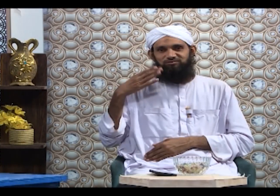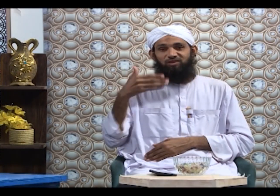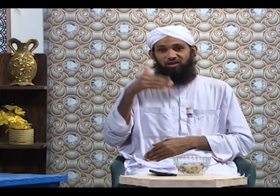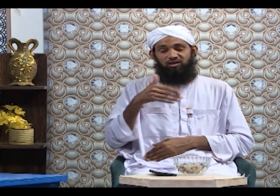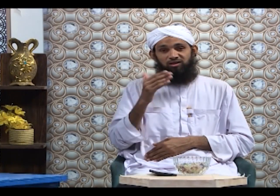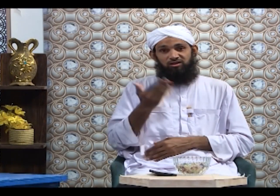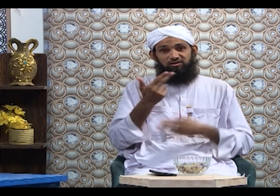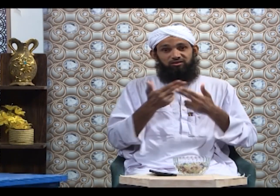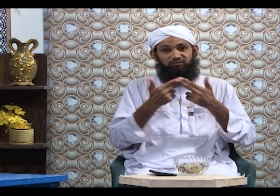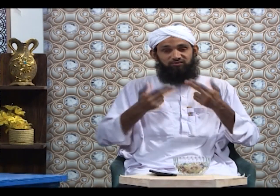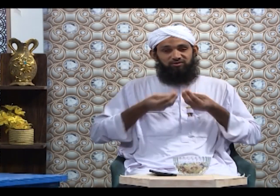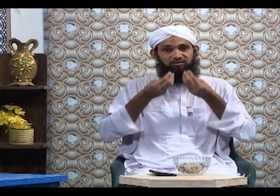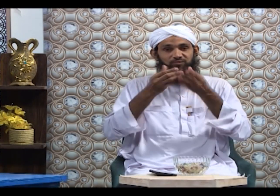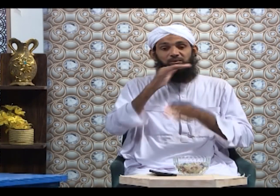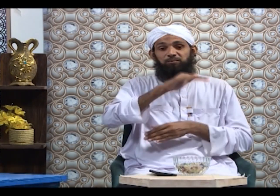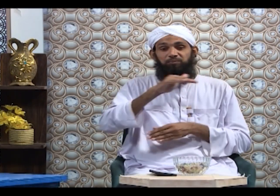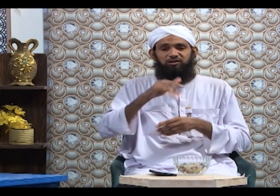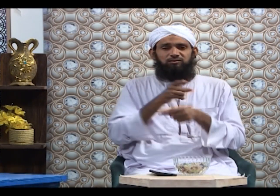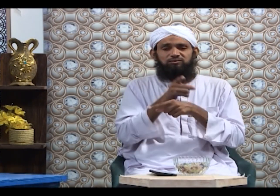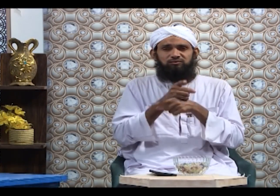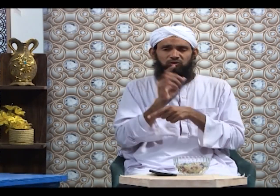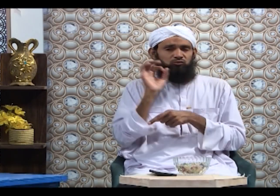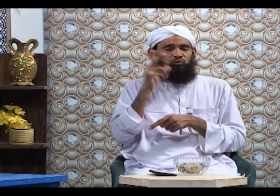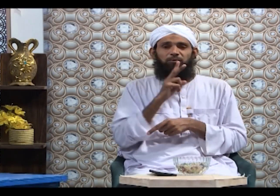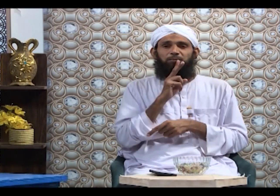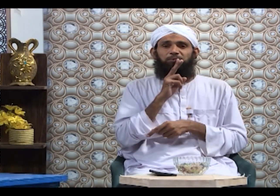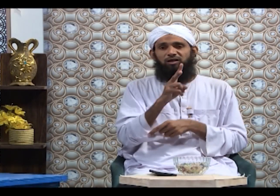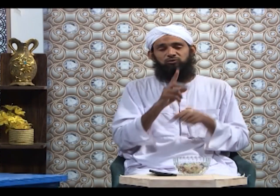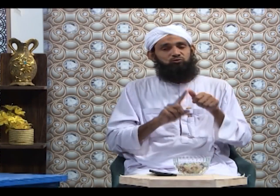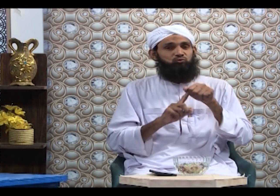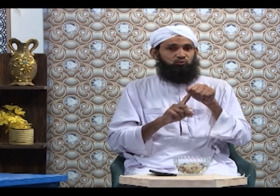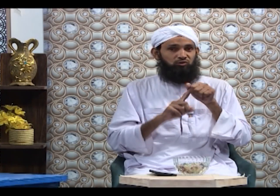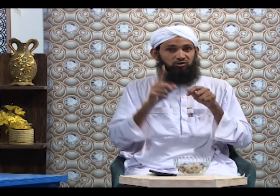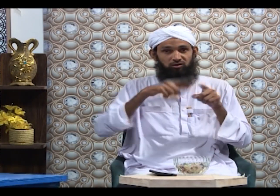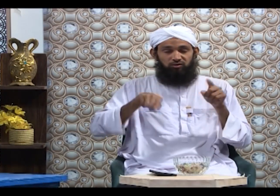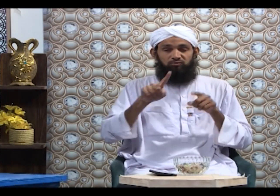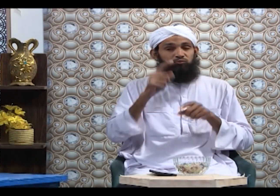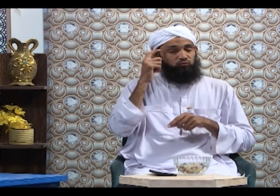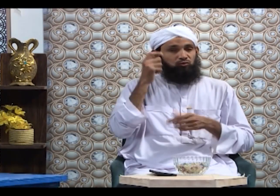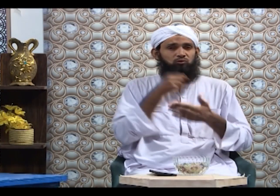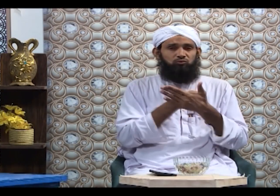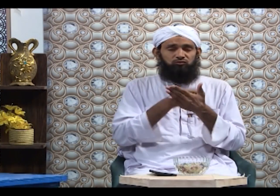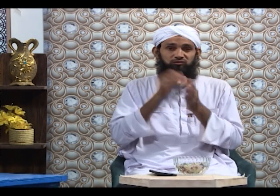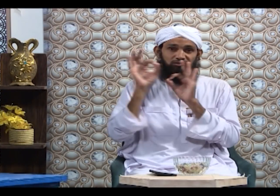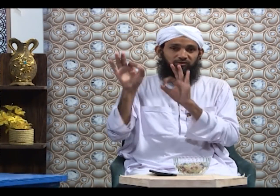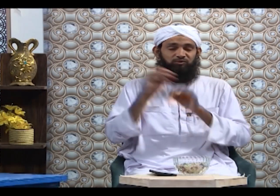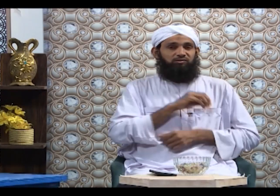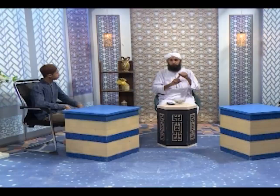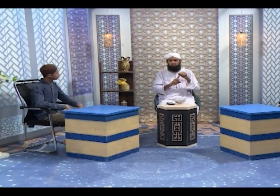اب اولاد کی تربیت کے حوالے سے چند مدنی پھول سنتے ہیں جن کی روشنی میں ہم اپنے بچوں کی صحیح تربیت کر سکتے ہیں۔ بچوں